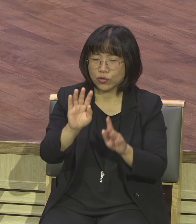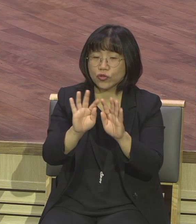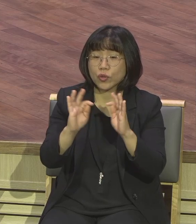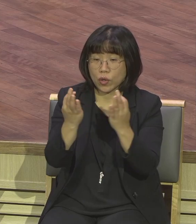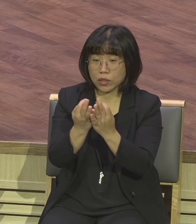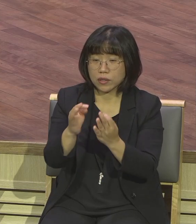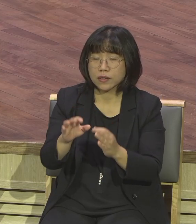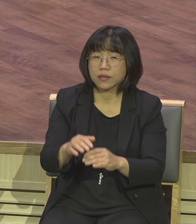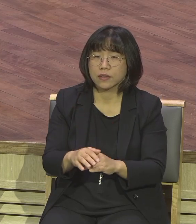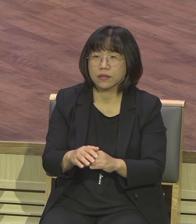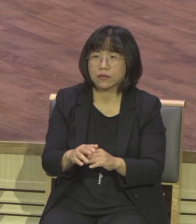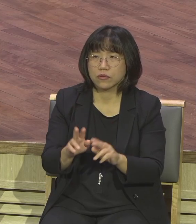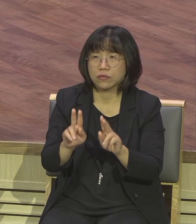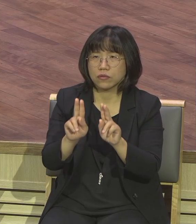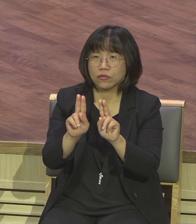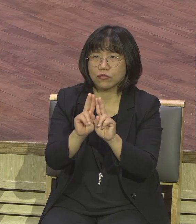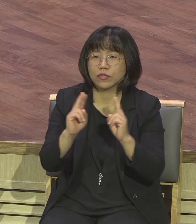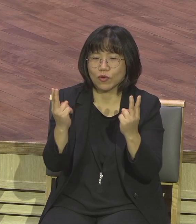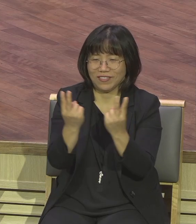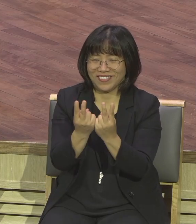유니월드가 지금 뭐